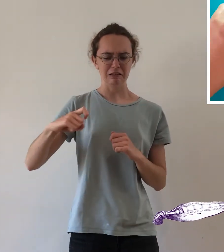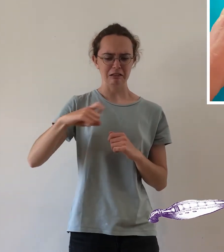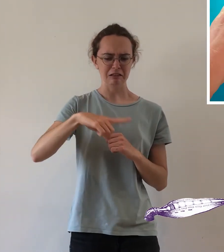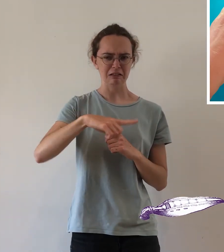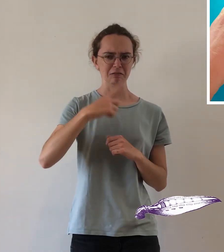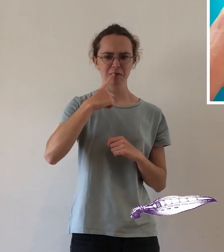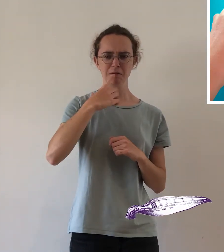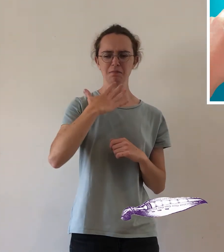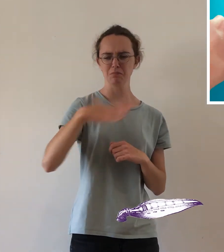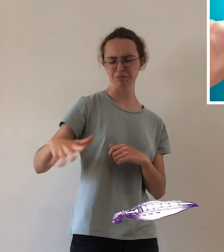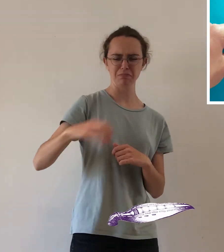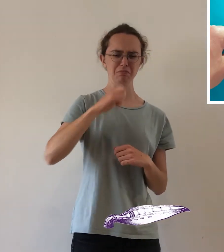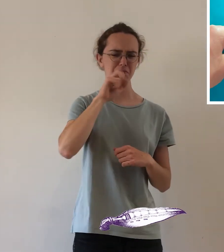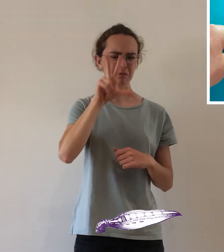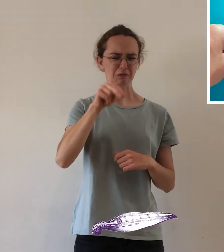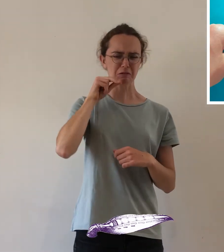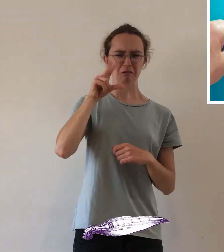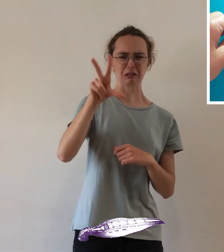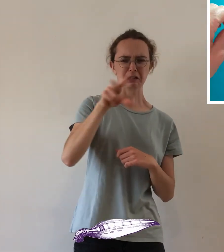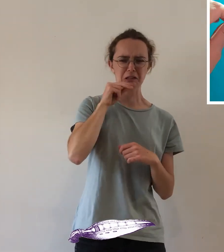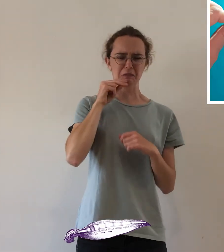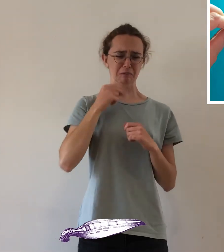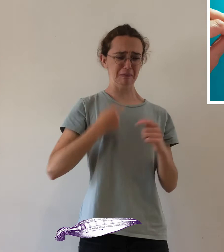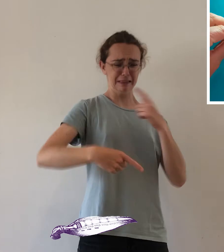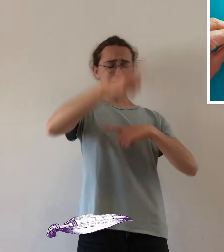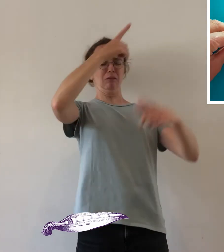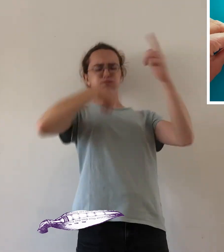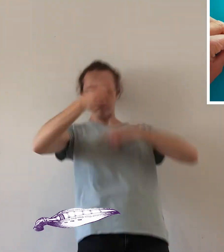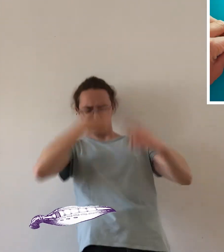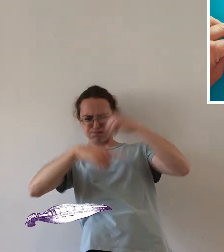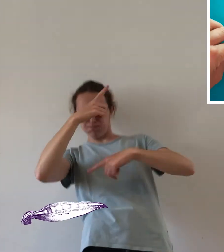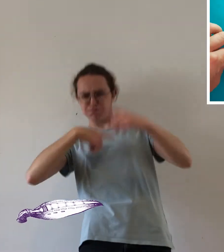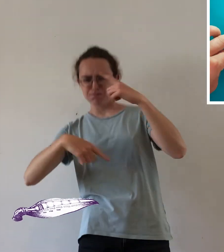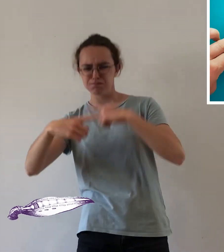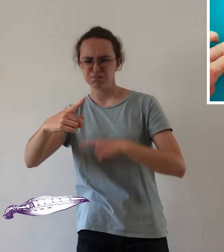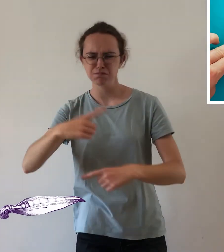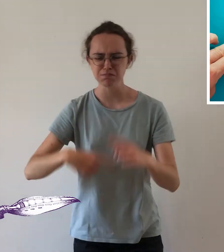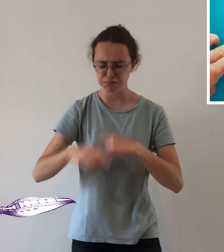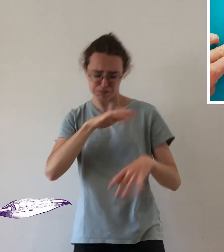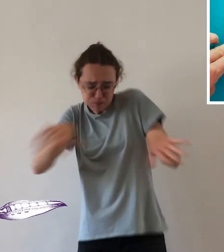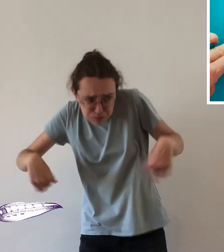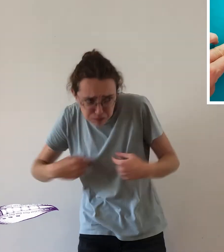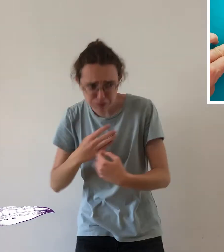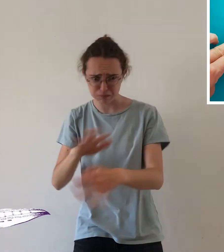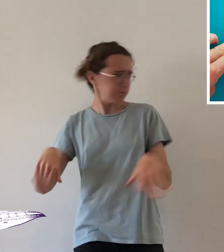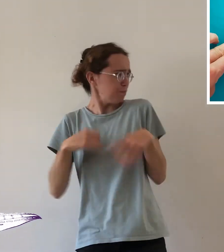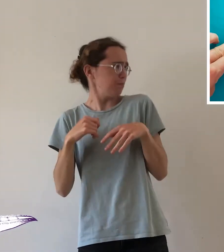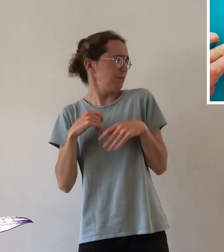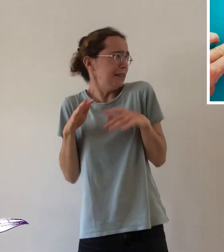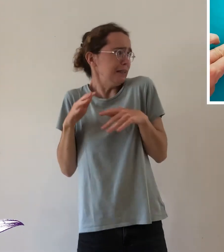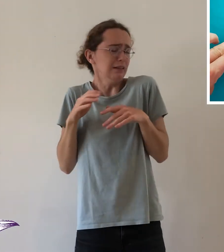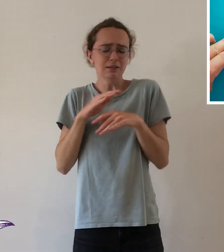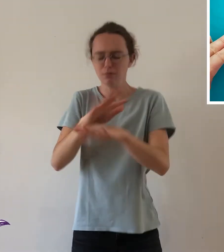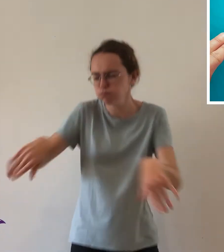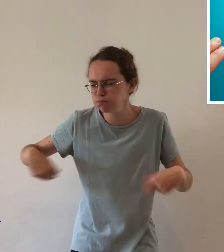Dans un roulé-boulé, elle quitte son radeau de fortune et plonge dans un bras de rivière.